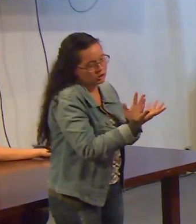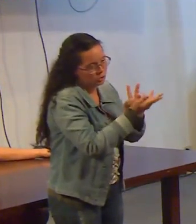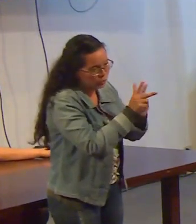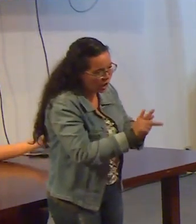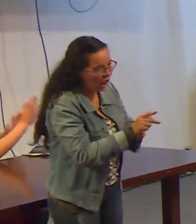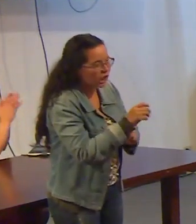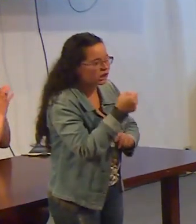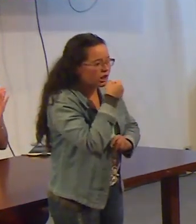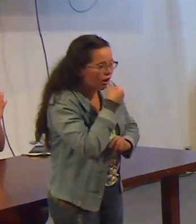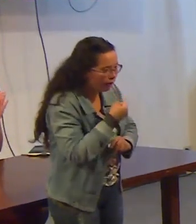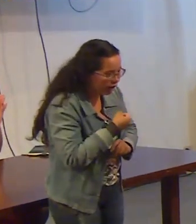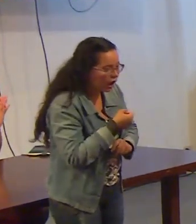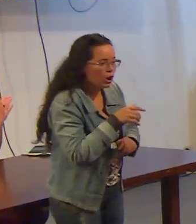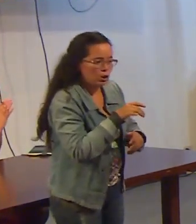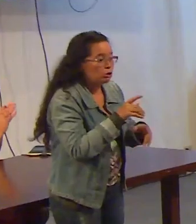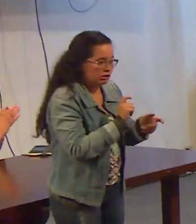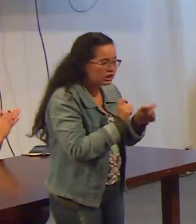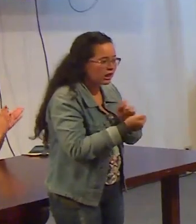compañía.